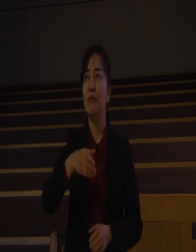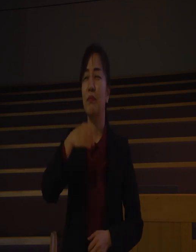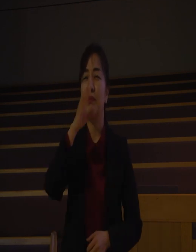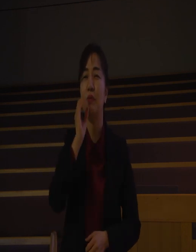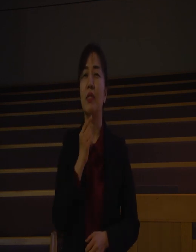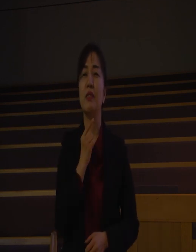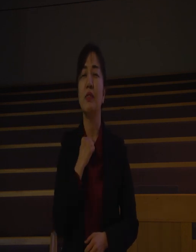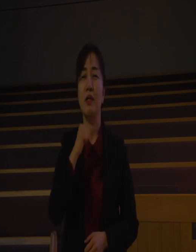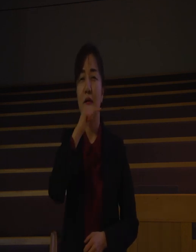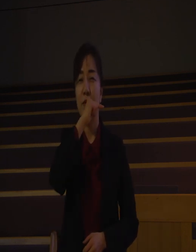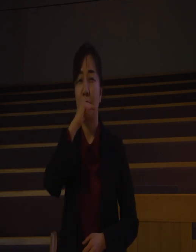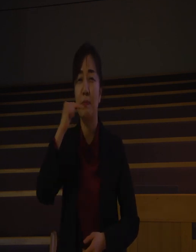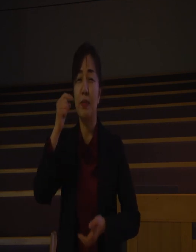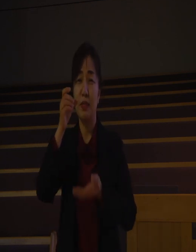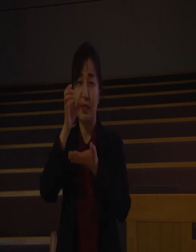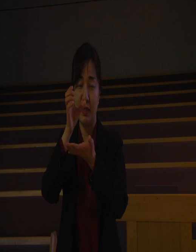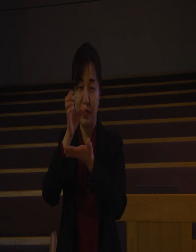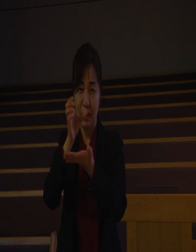함께 마시던